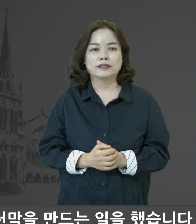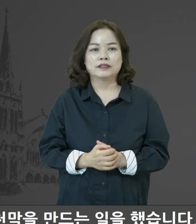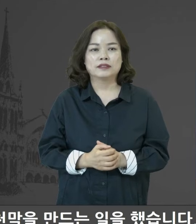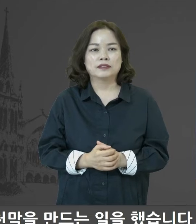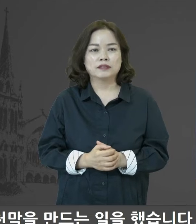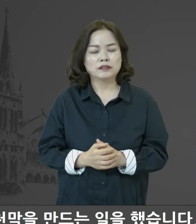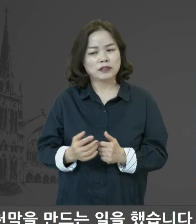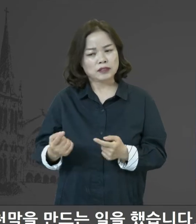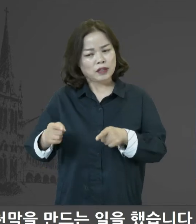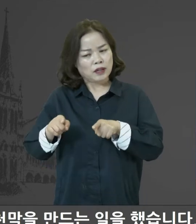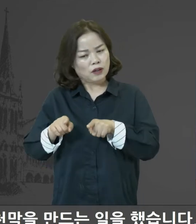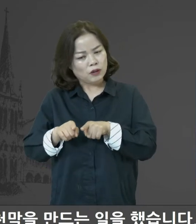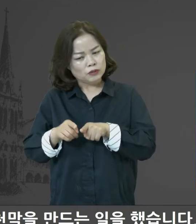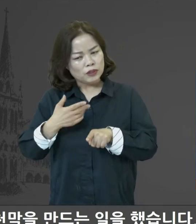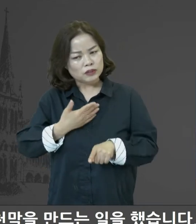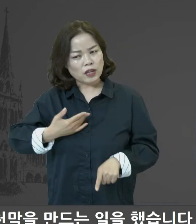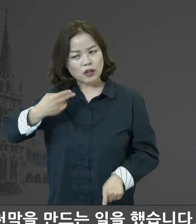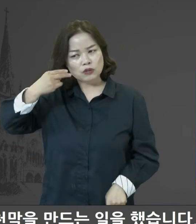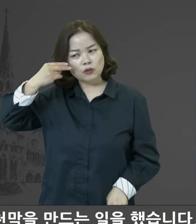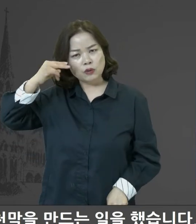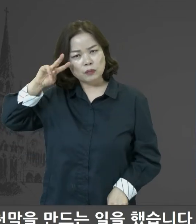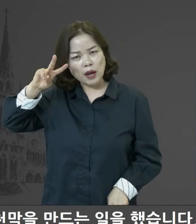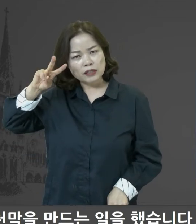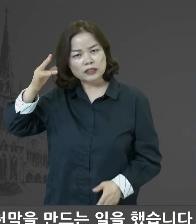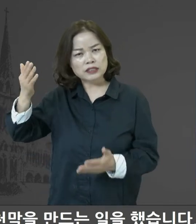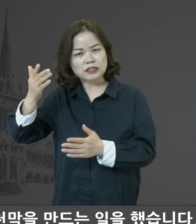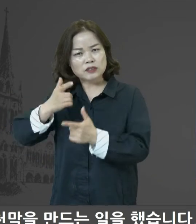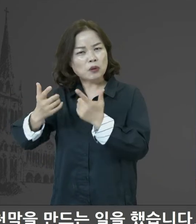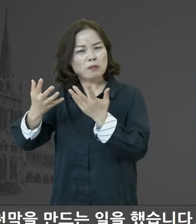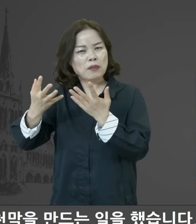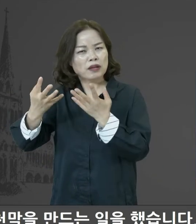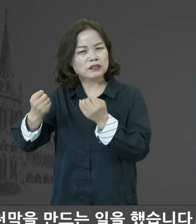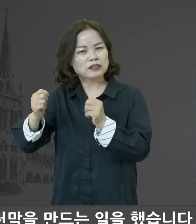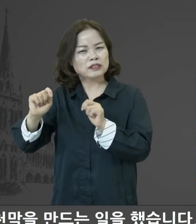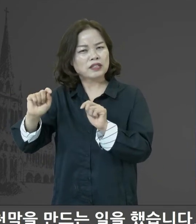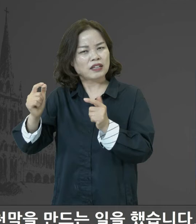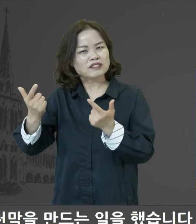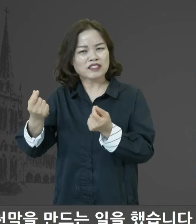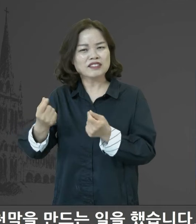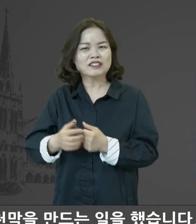같은 동업을 하면서 사도 바울이 일을 더 많이 한 것 같지가 않아요.